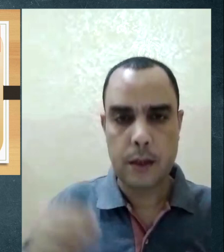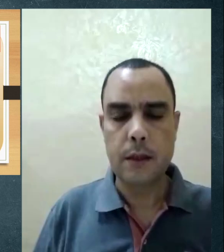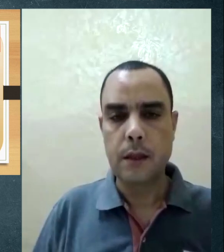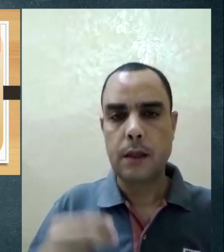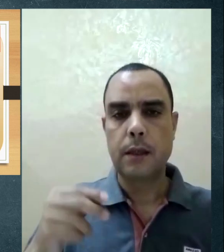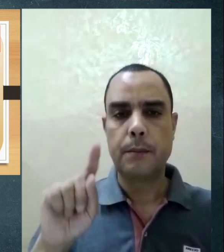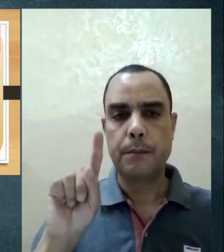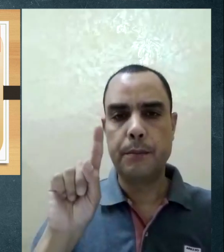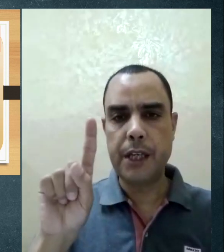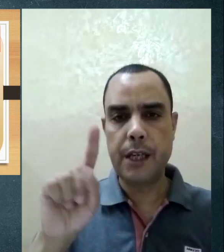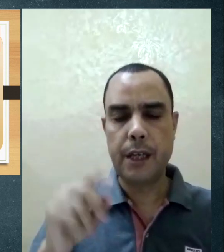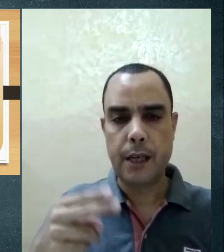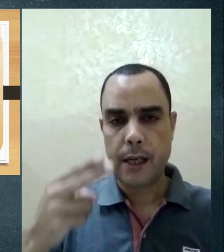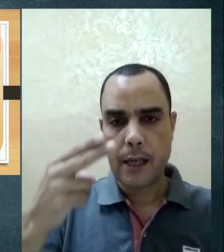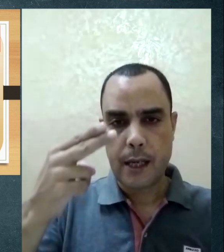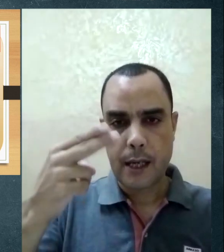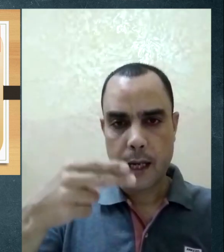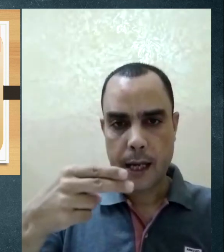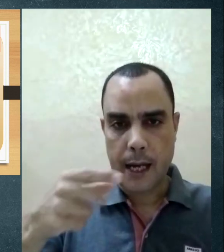المراهق